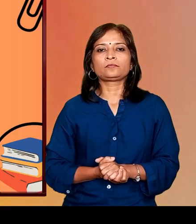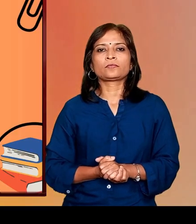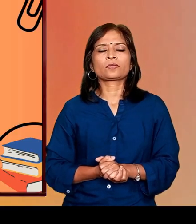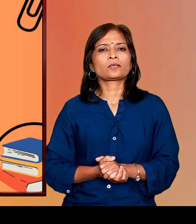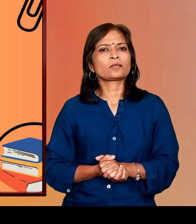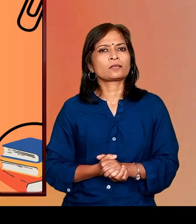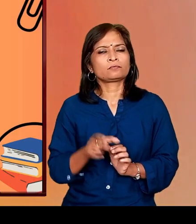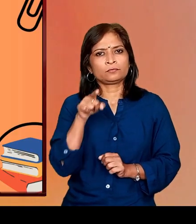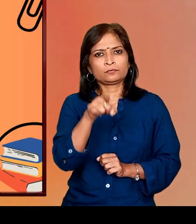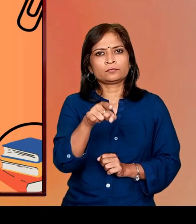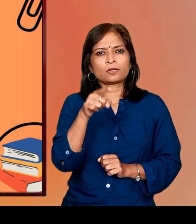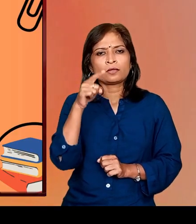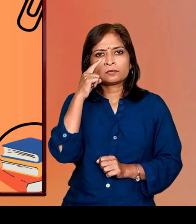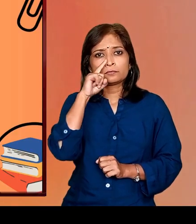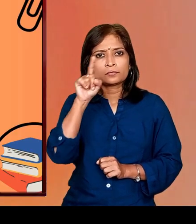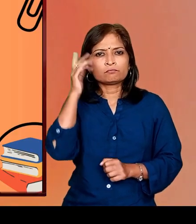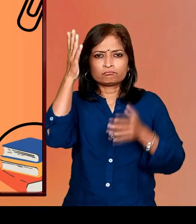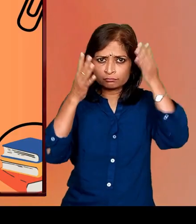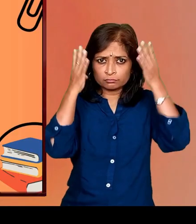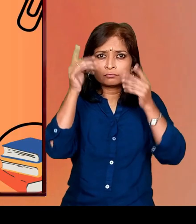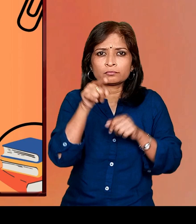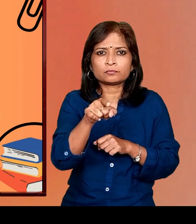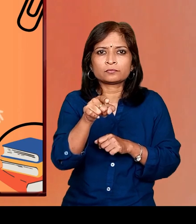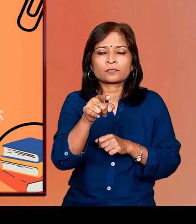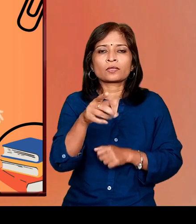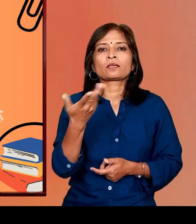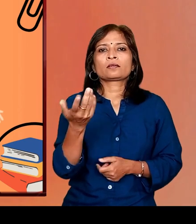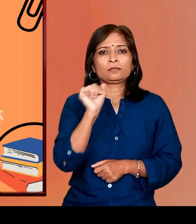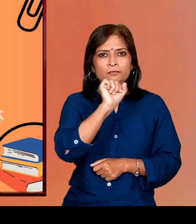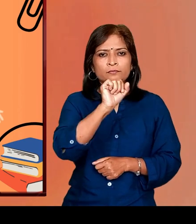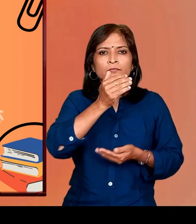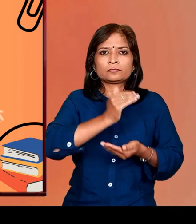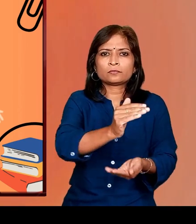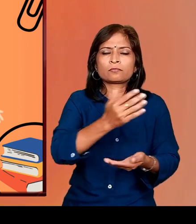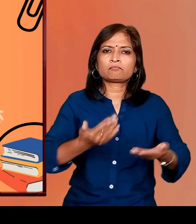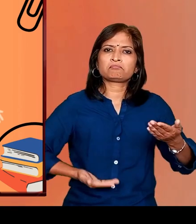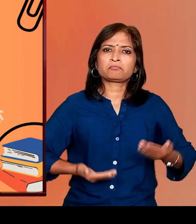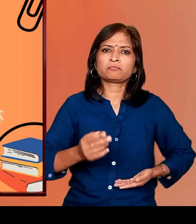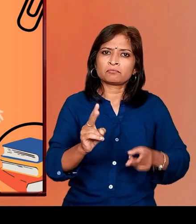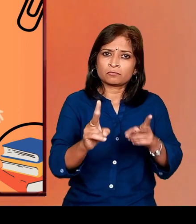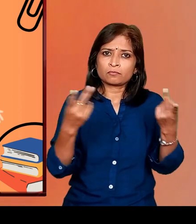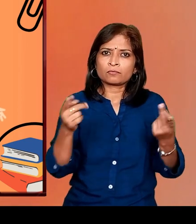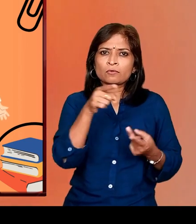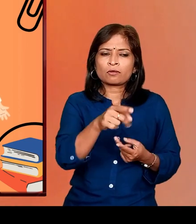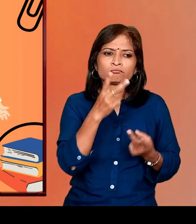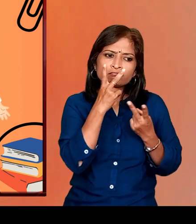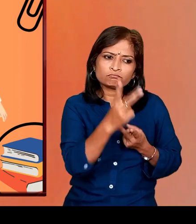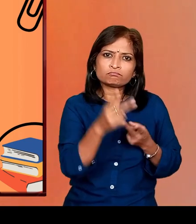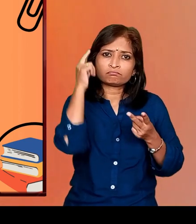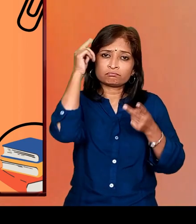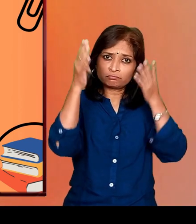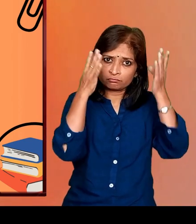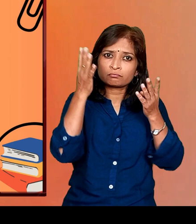क्या आप एक परेशान माँ हैं? क्या आपके बच्चे के व्यवहार में कुछ ऐसा है जो आपको परेशान कर रहा